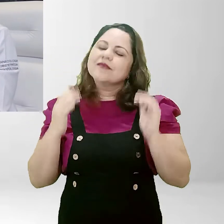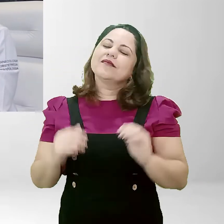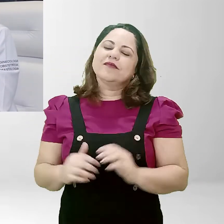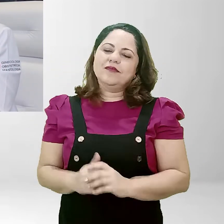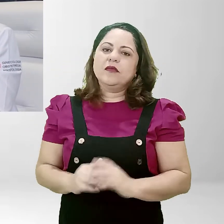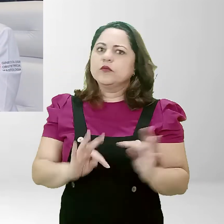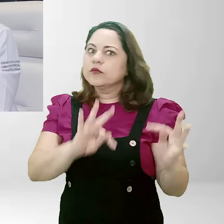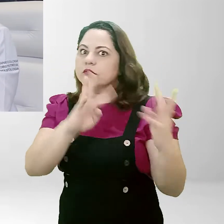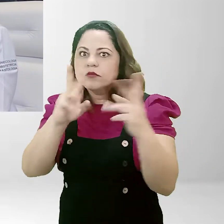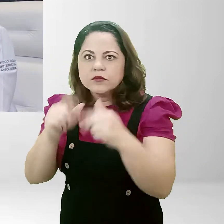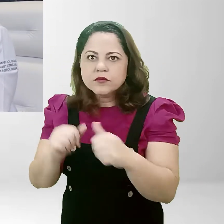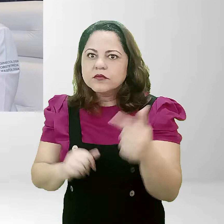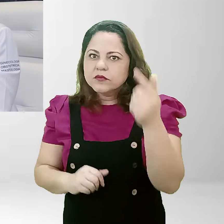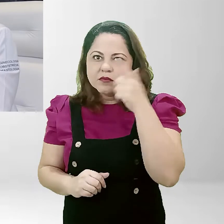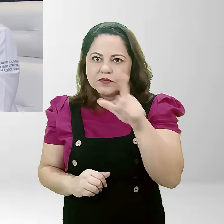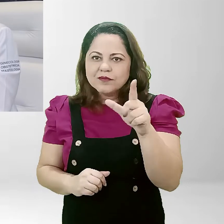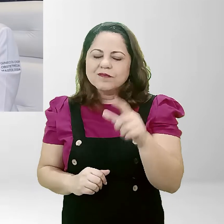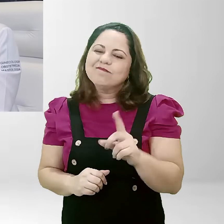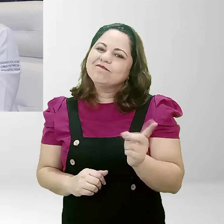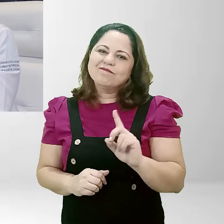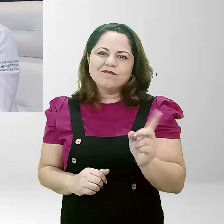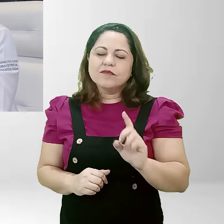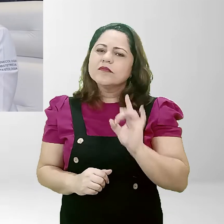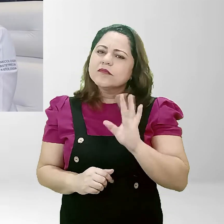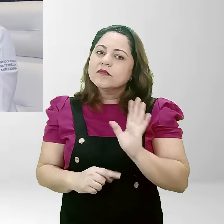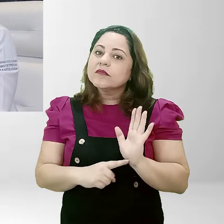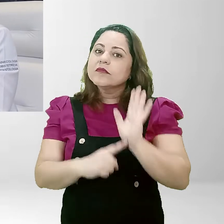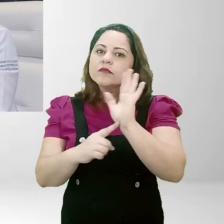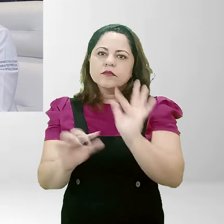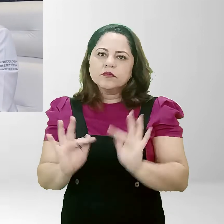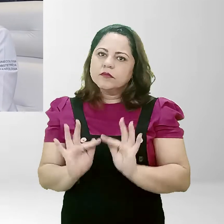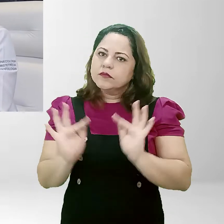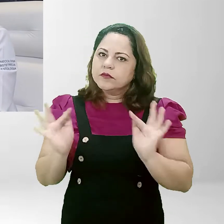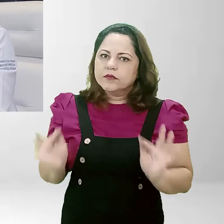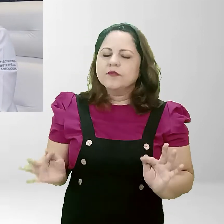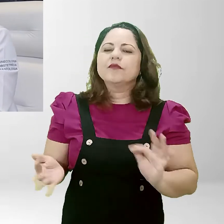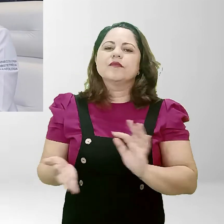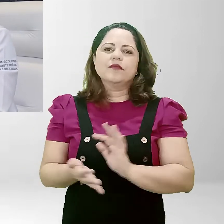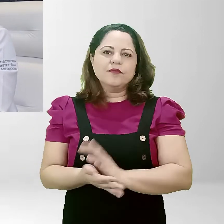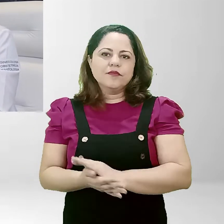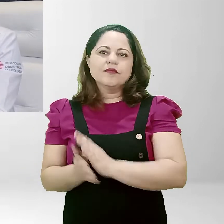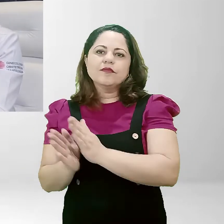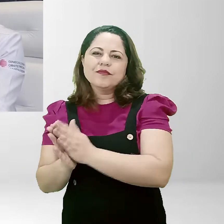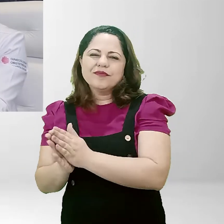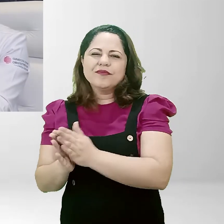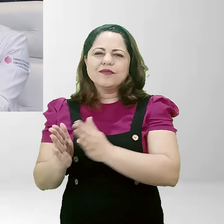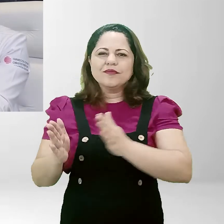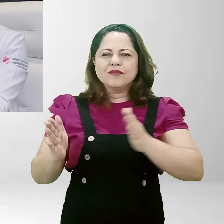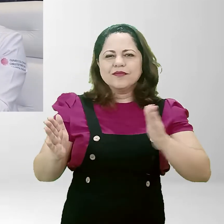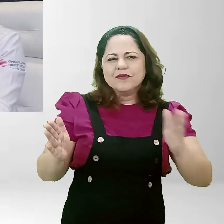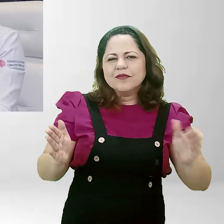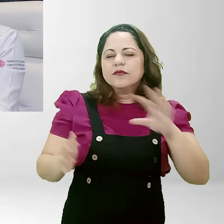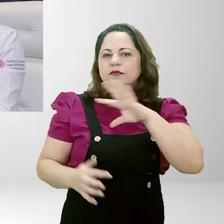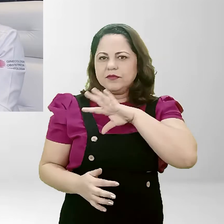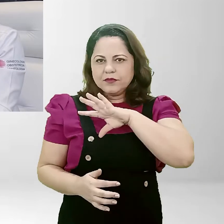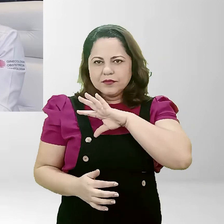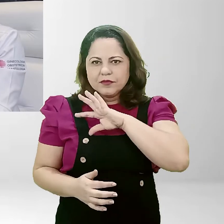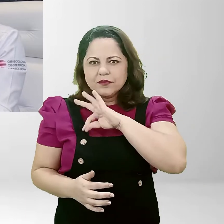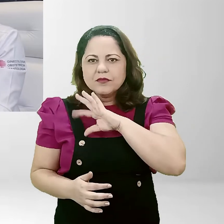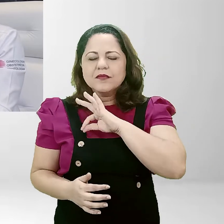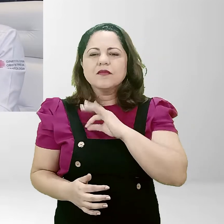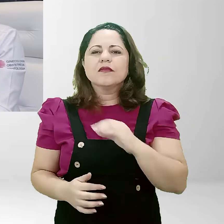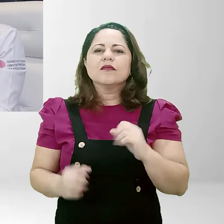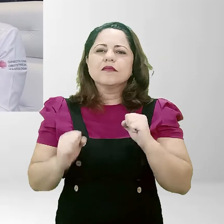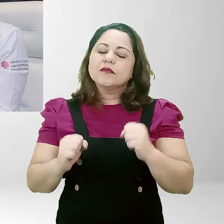as mulheres. É uma tentativa para redução da queda capilar durante a quimioterapia. Durante o tratamento, geralmente as pacientes